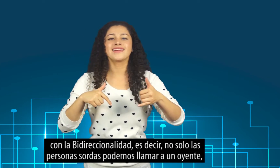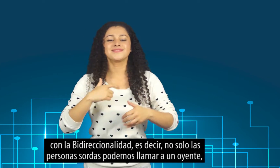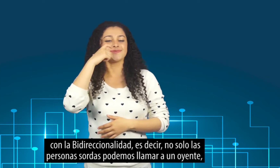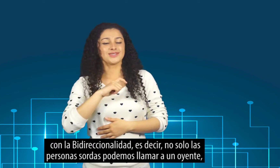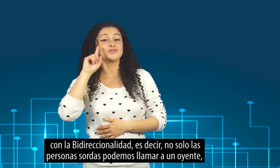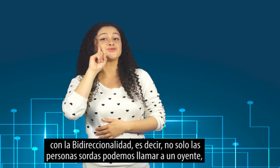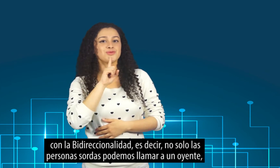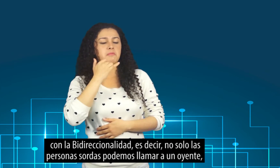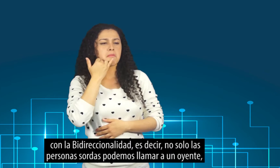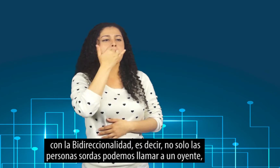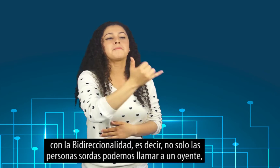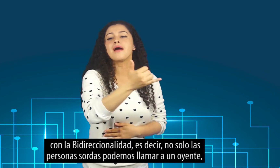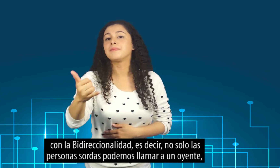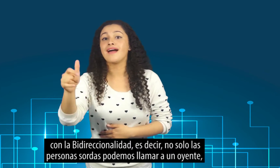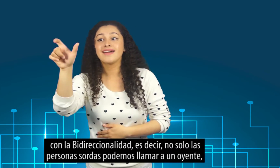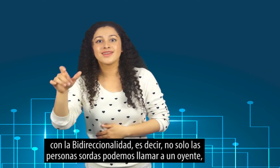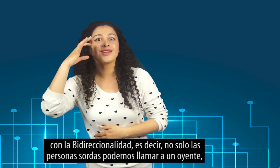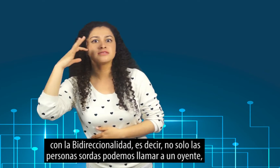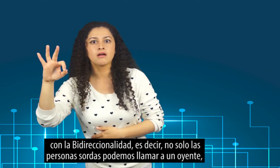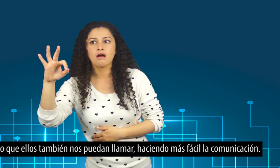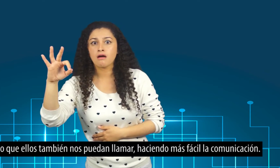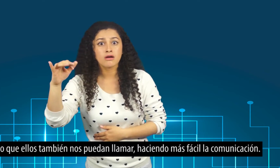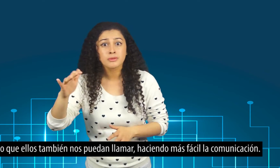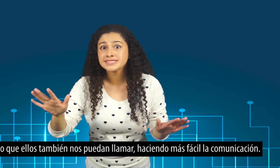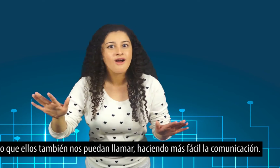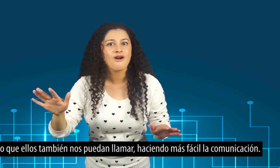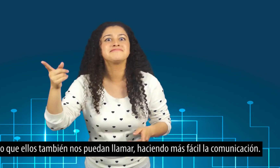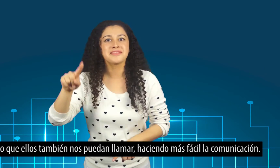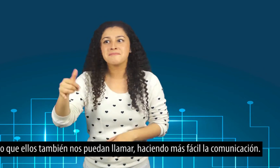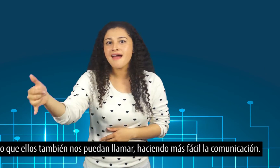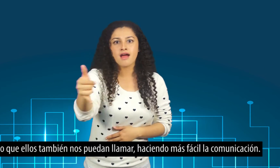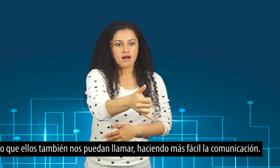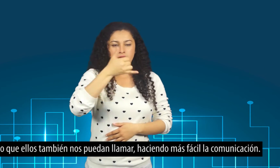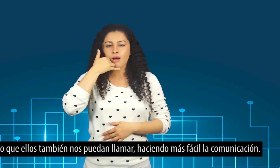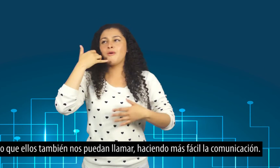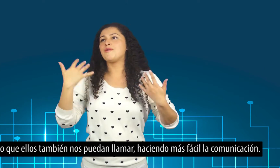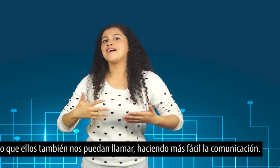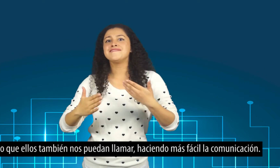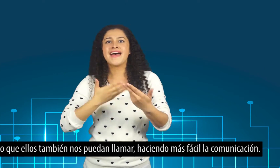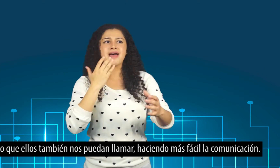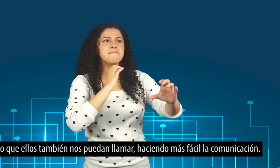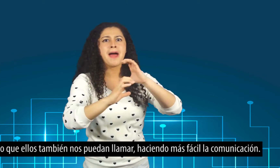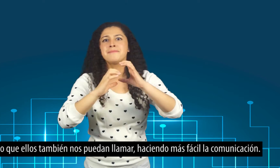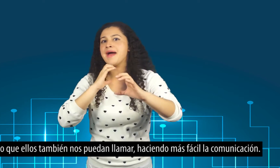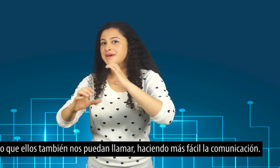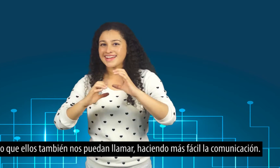bidireccionalidad. Es decir, no solo las personas sordas podemos llamar a un oyente, sino que ellos también nos pueden llamar, haciendo más fácil